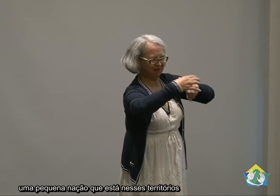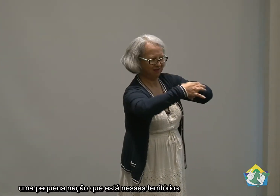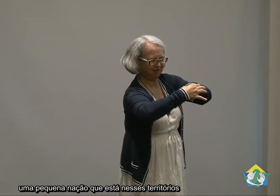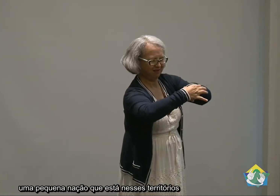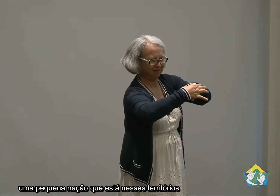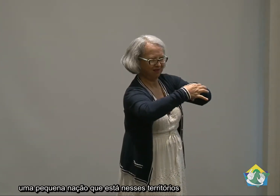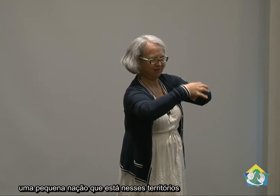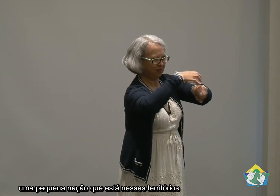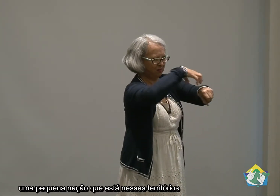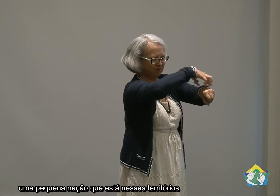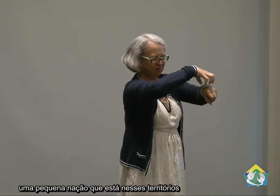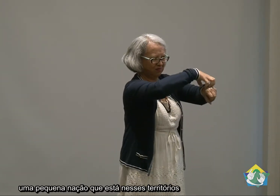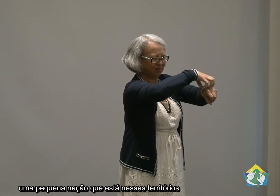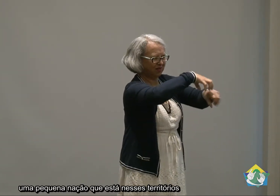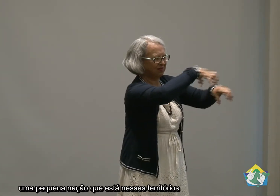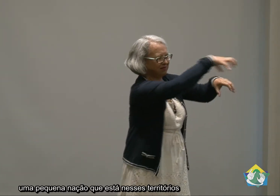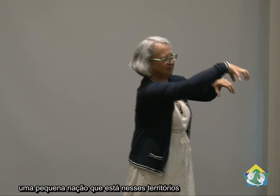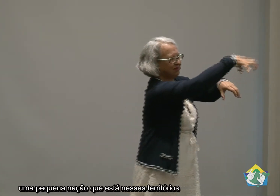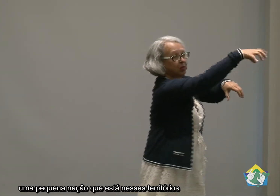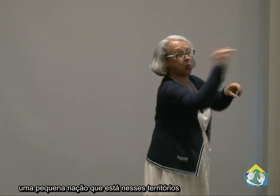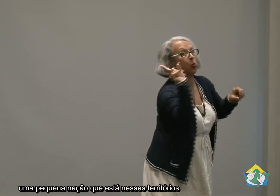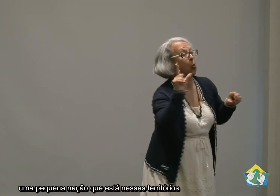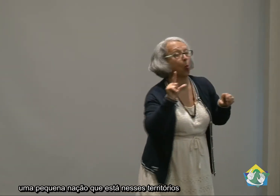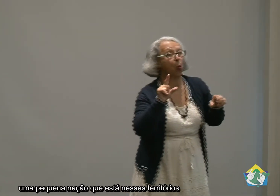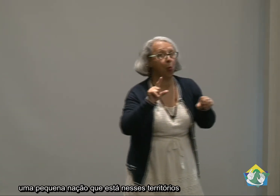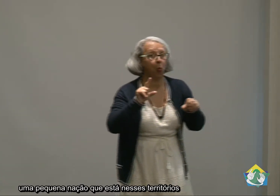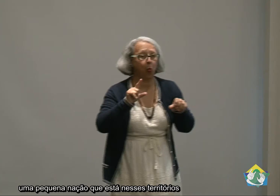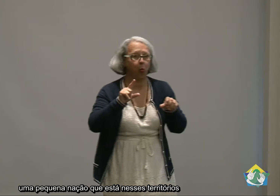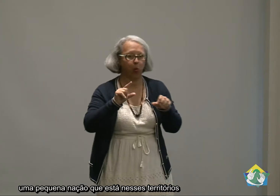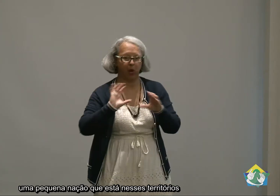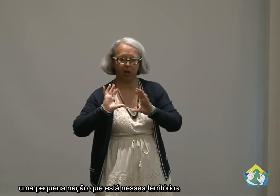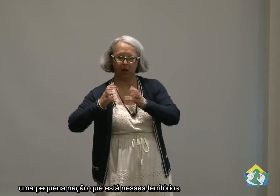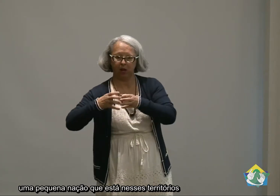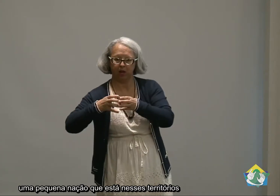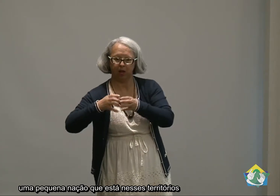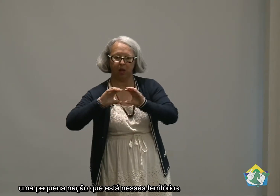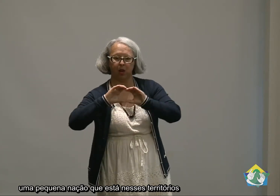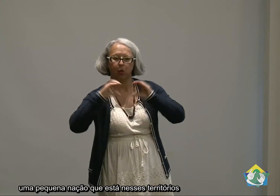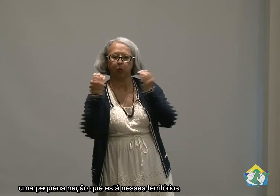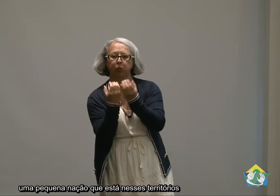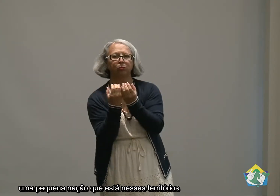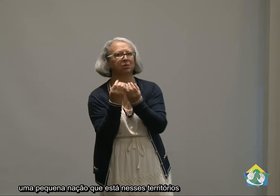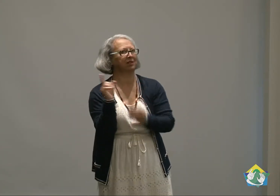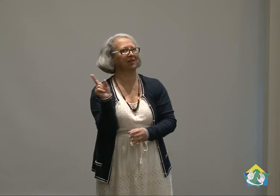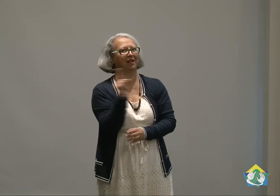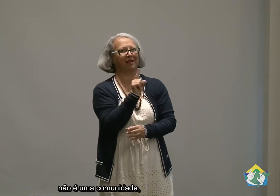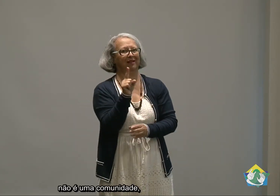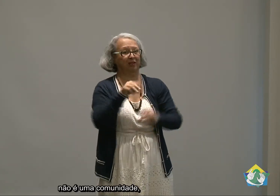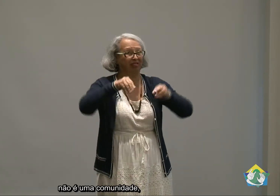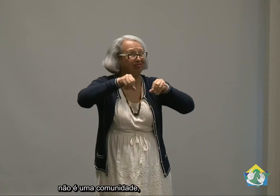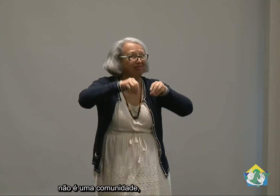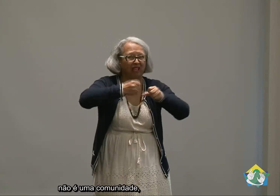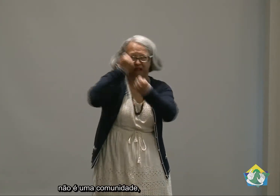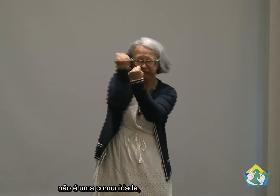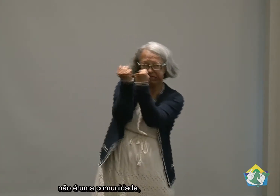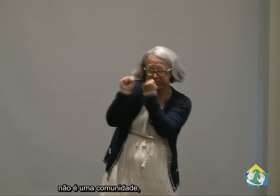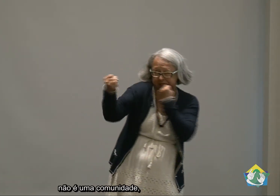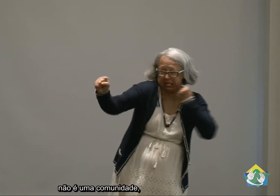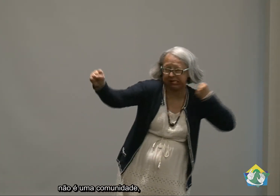Uma pequena nação que está nesses territórios. Não é uma